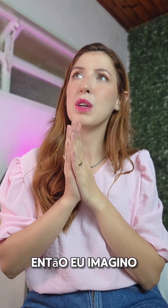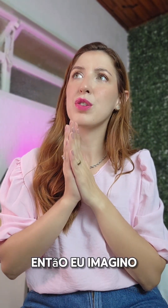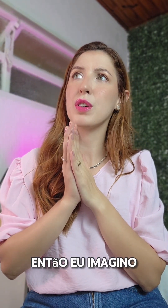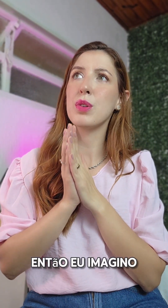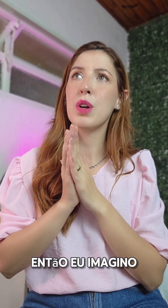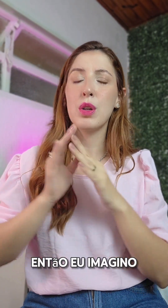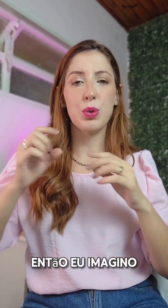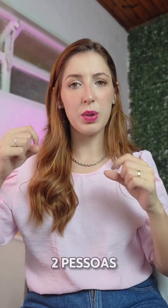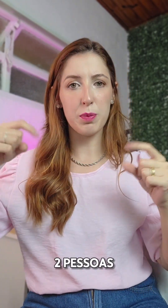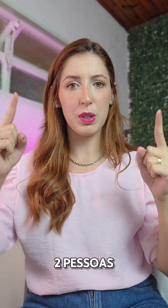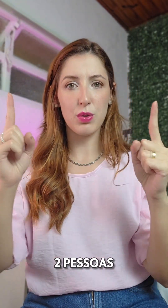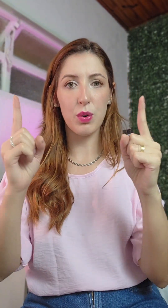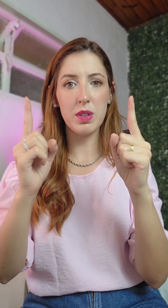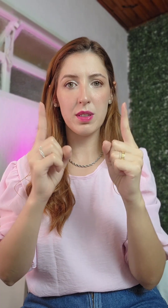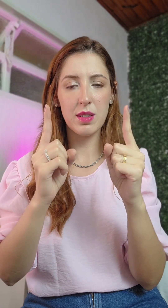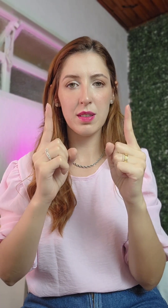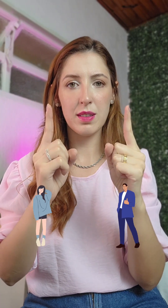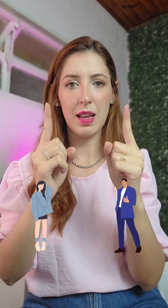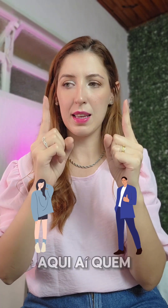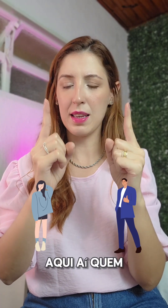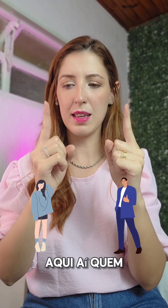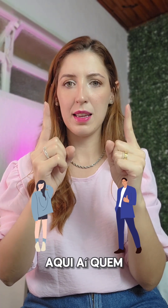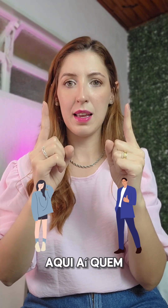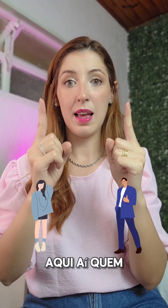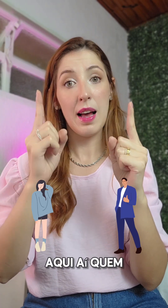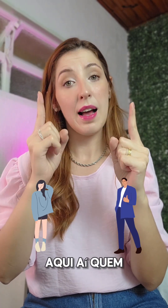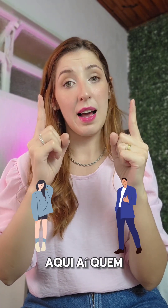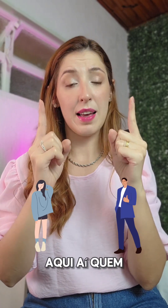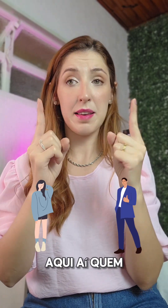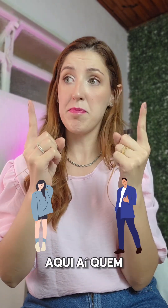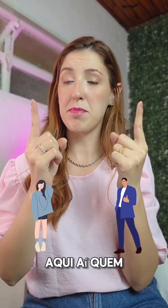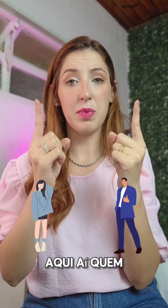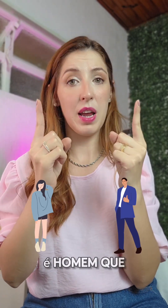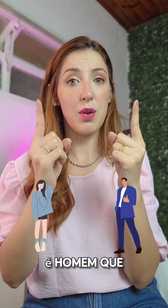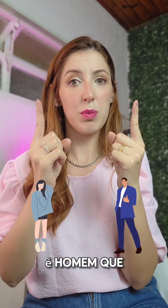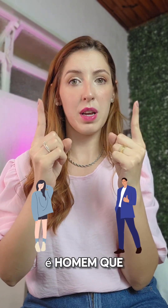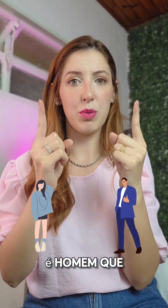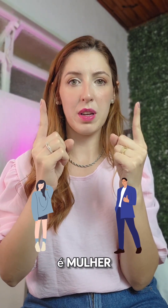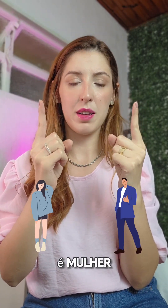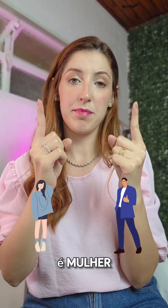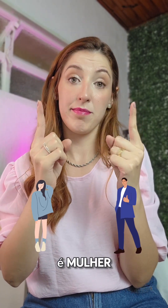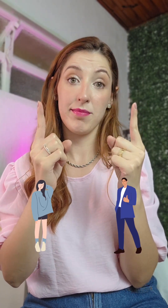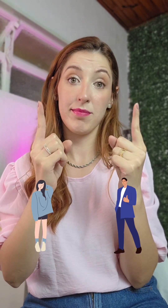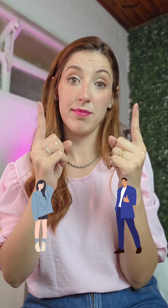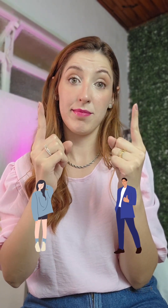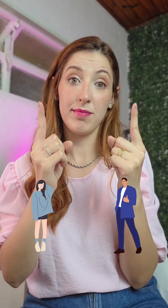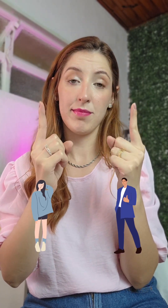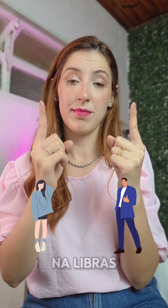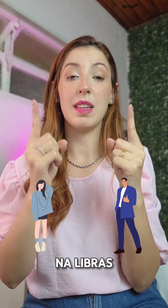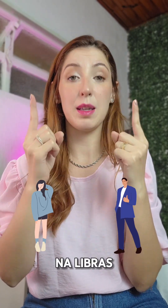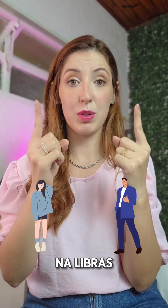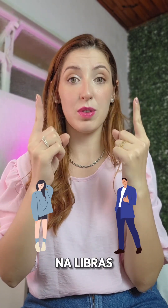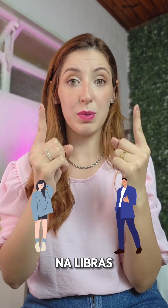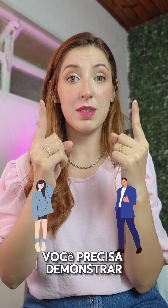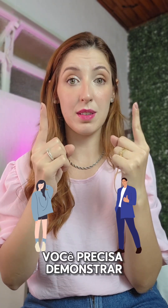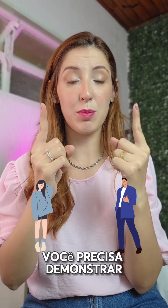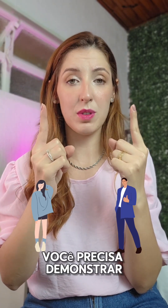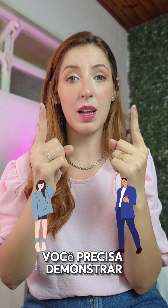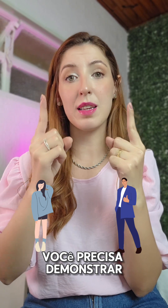imagino duas pessoas aqui. Aí, quem é o homem e quem é a mulher? Na Libras você precisa demonstrar isso.